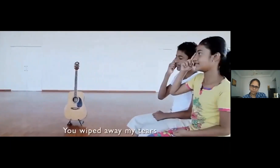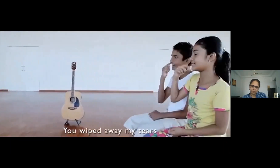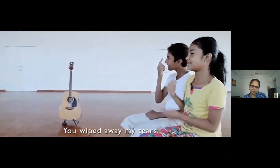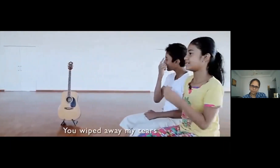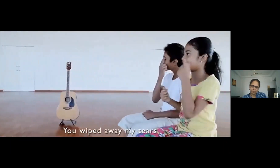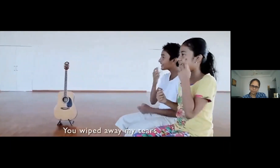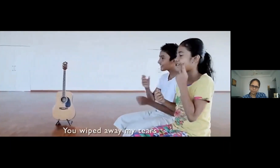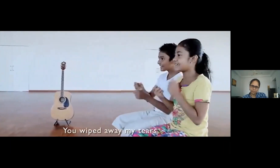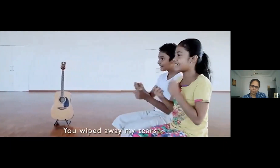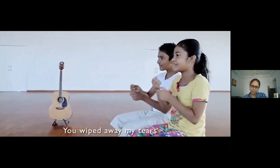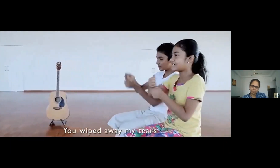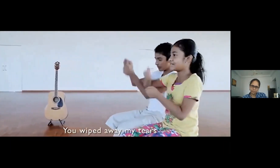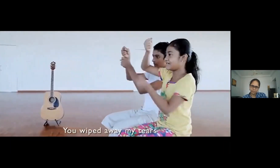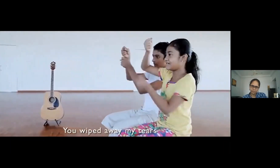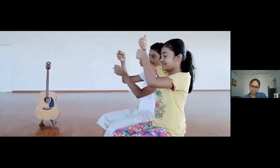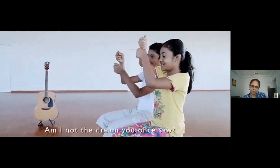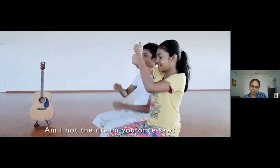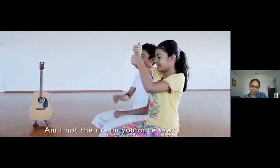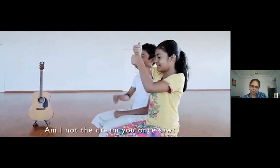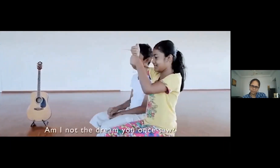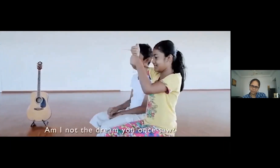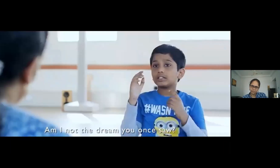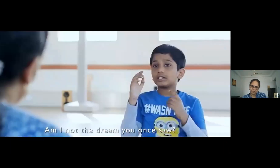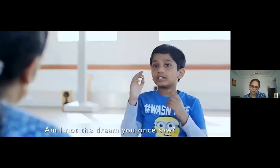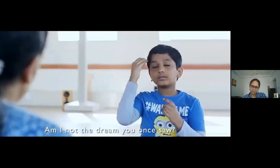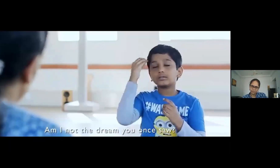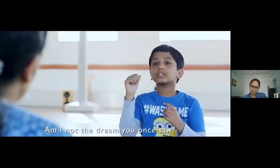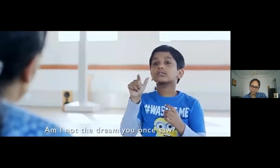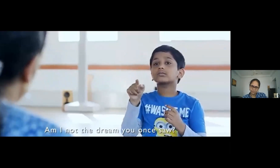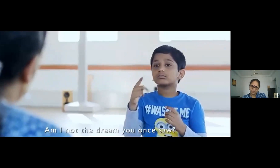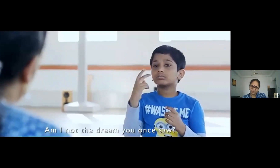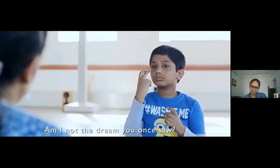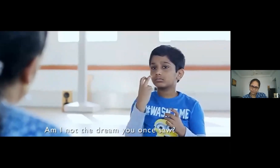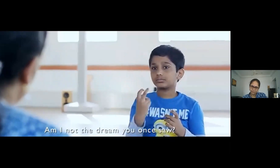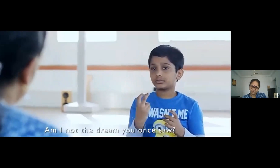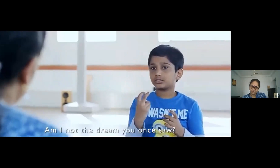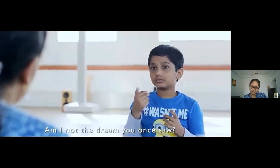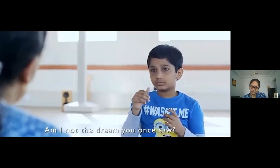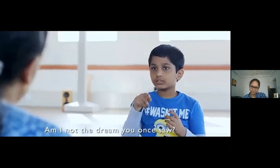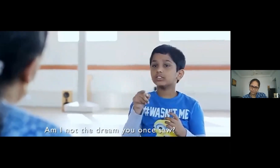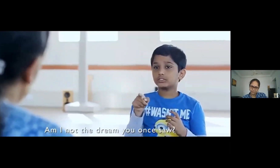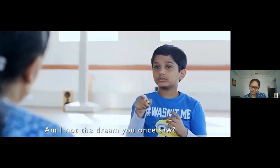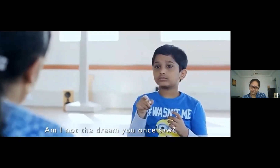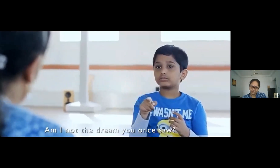ಕಂಬನಿಗಳಿಗೆ ಕೊಡೆ ಹಿಡಿದು ಅಂದು ನೀ ಕಂಡ ಕನಸು